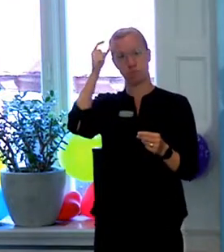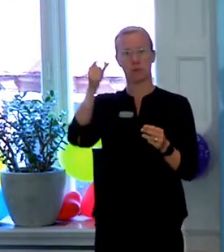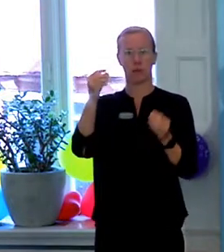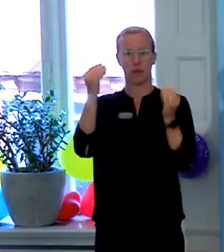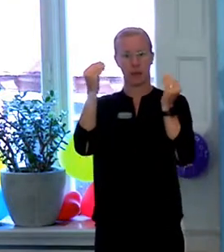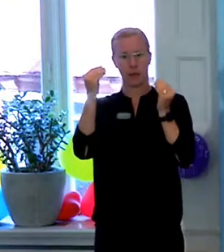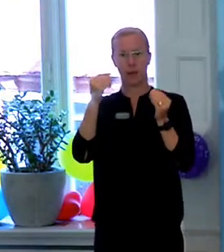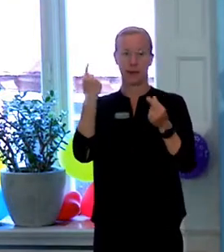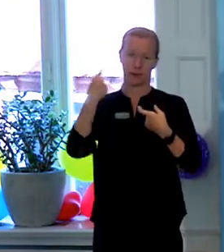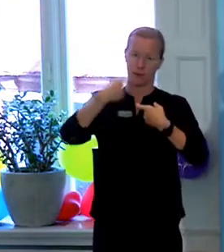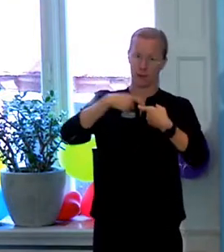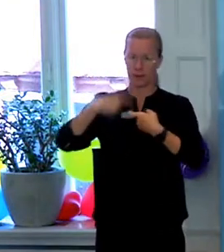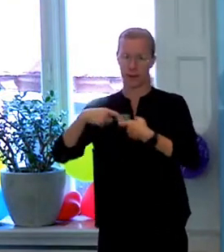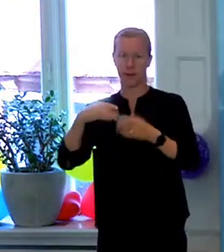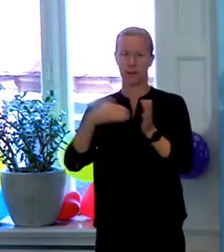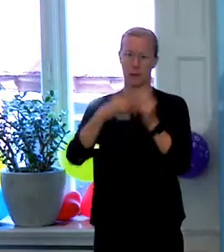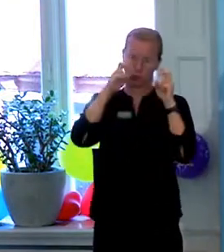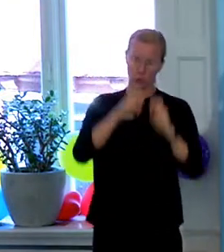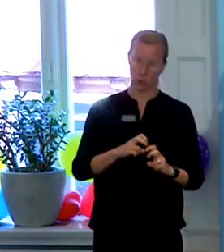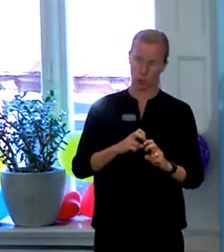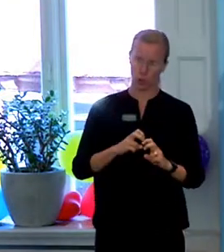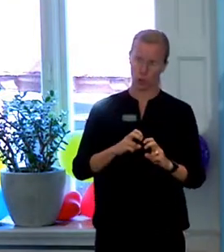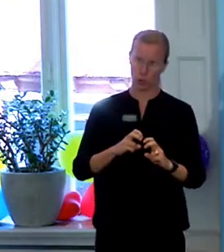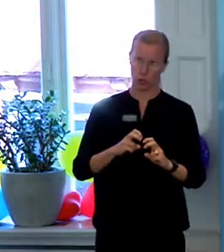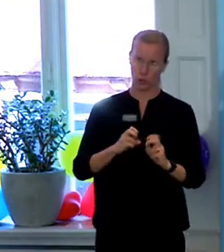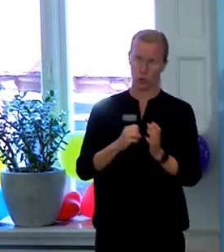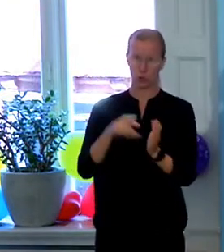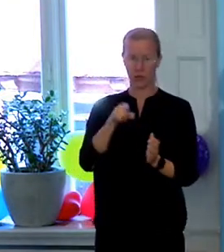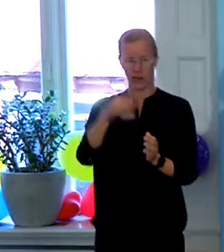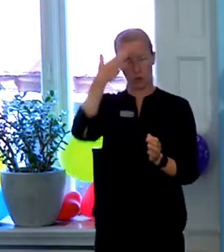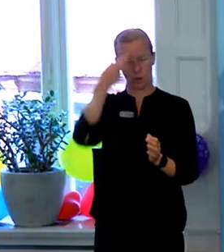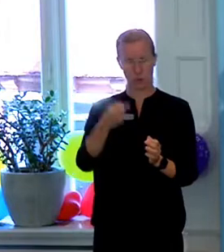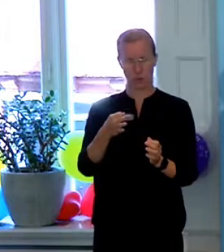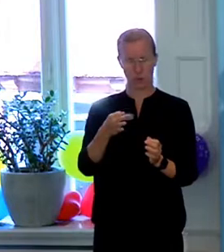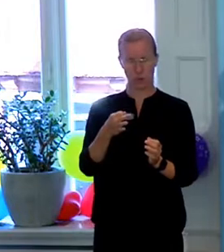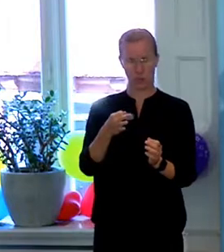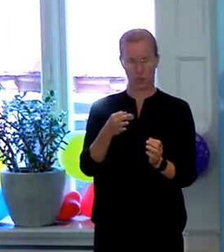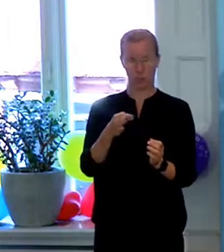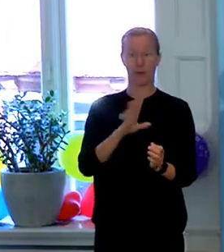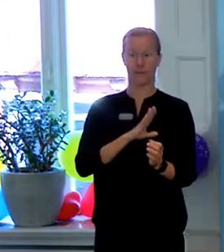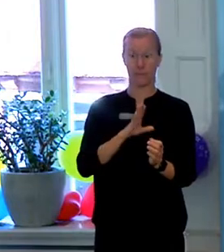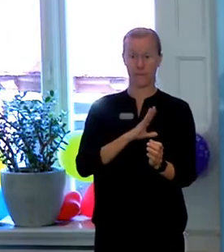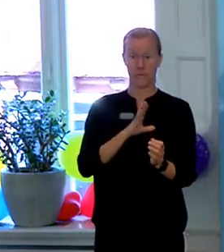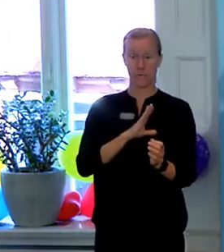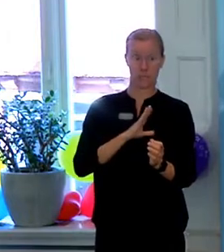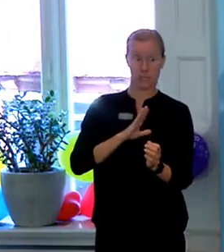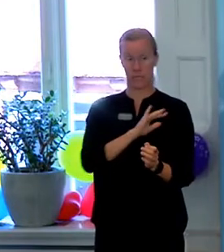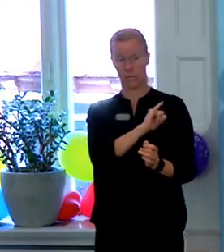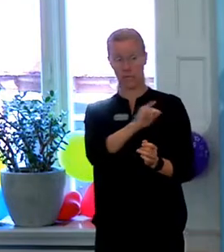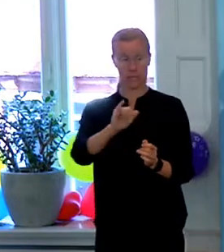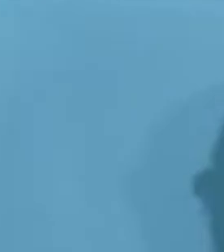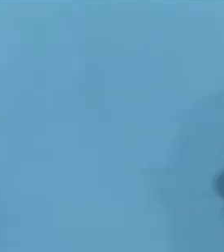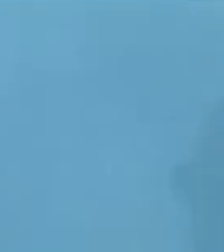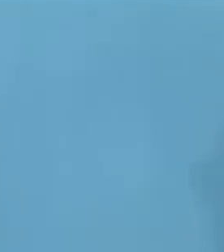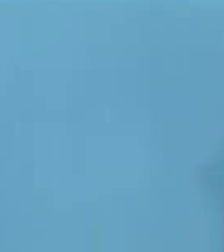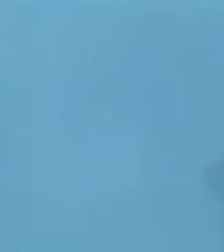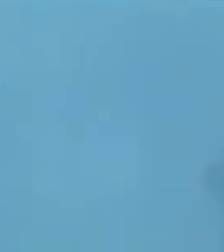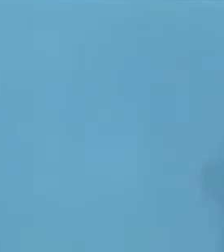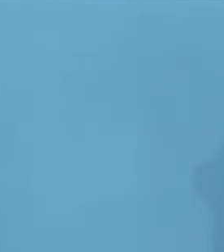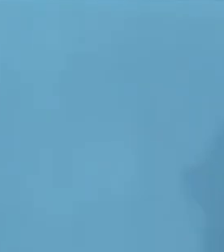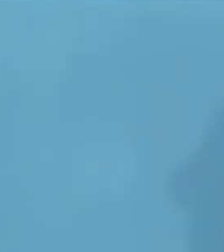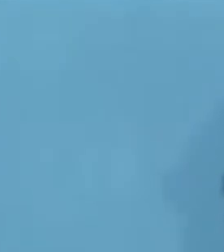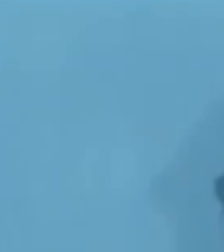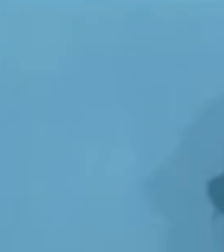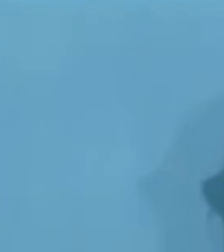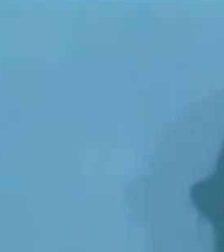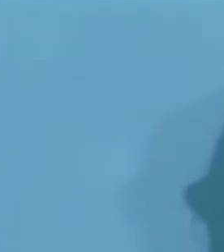relaterar till undersökningen. Också för att jag tänker att den här kunskapen på många sätt finns i era praktiker. Tycker också